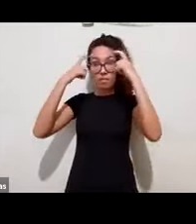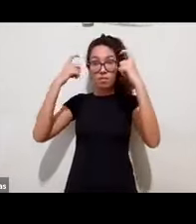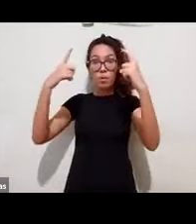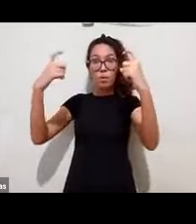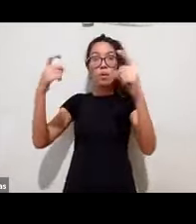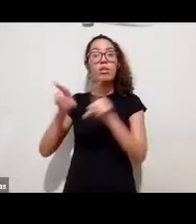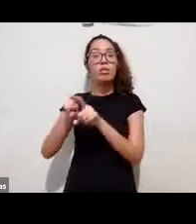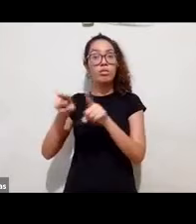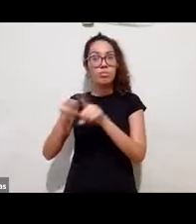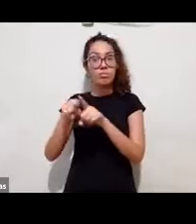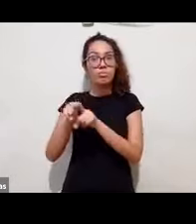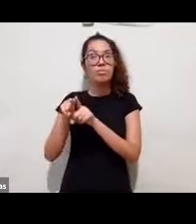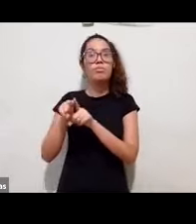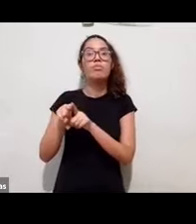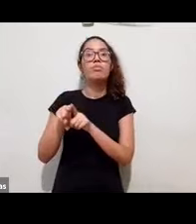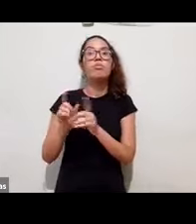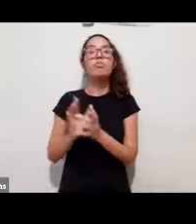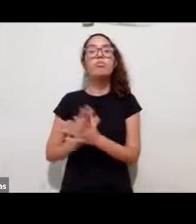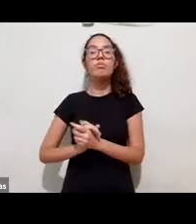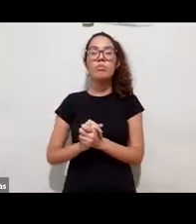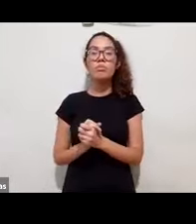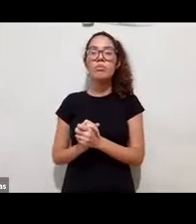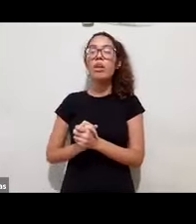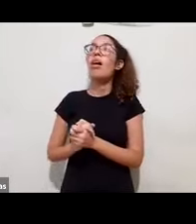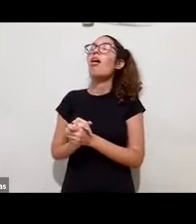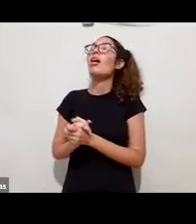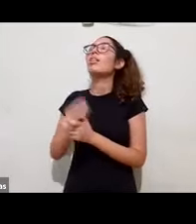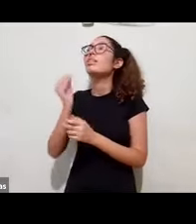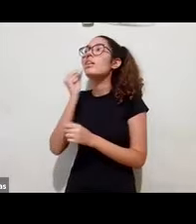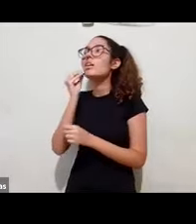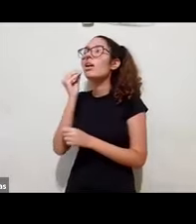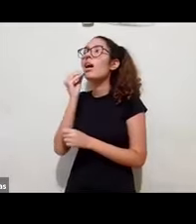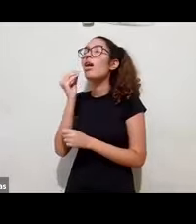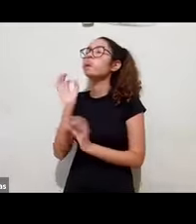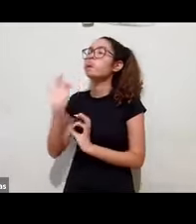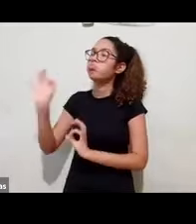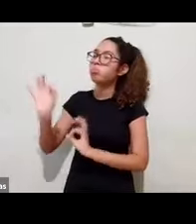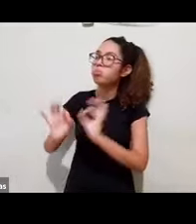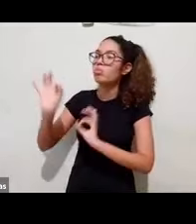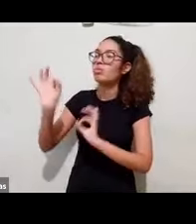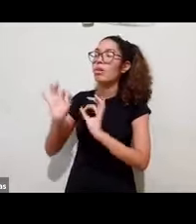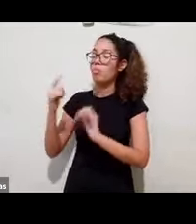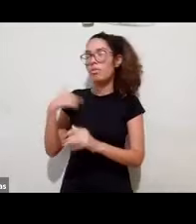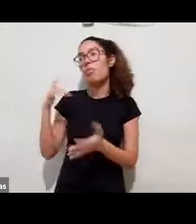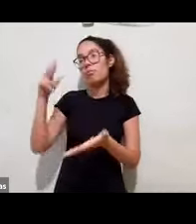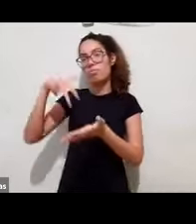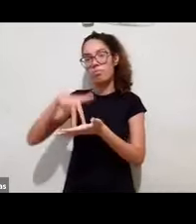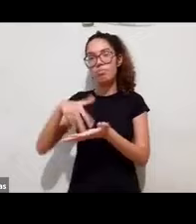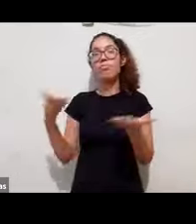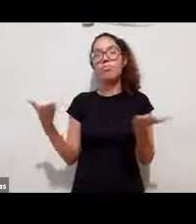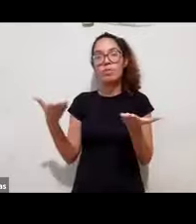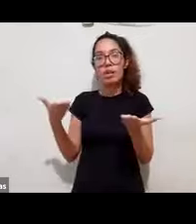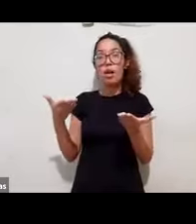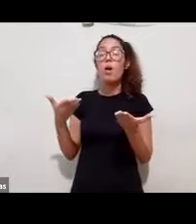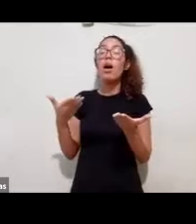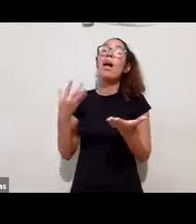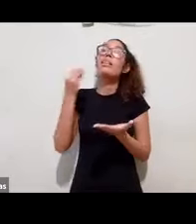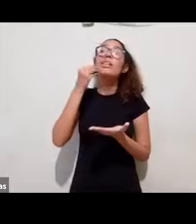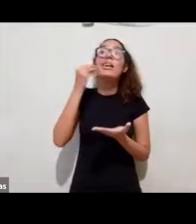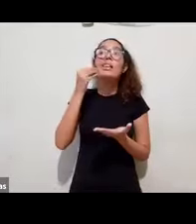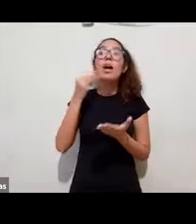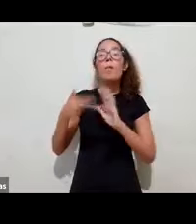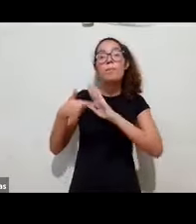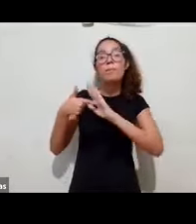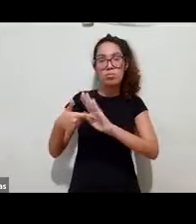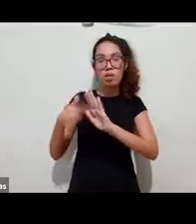são quanti-qualis e que aprofundam a nossa leitura. Então, minha fala é essa, que a gente está construindo e que a gente entende que precisa organizar